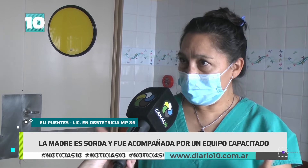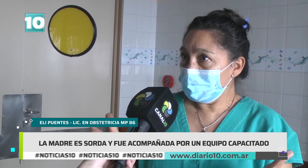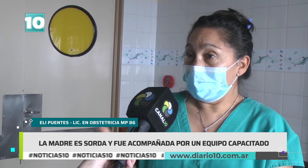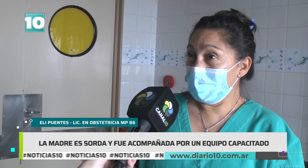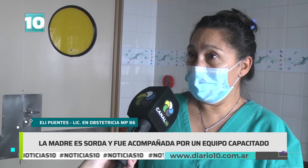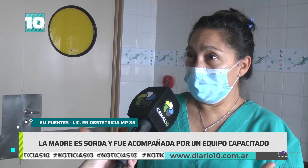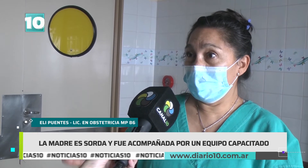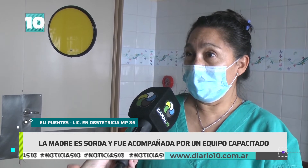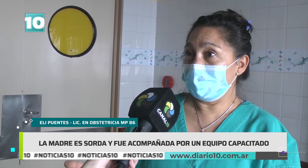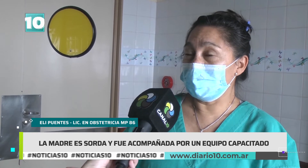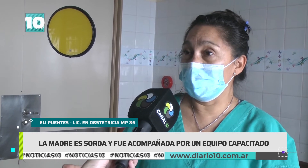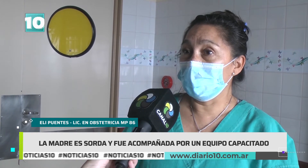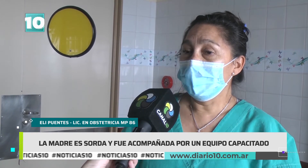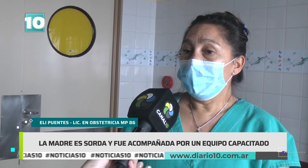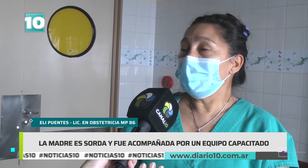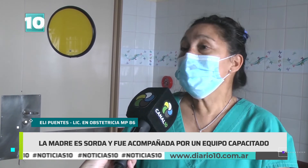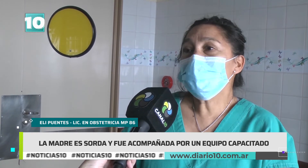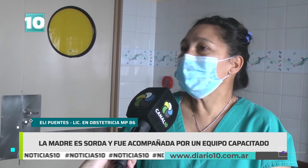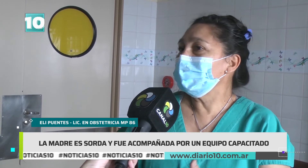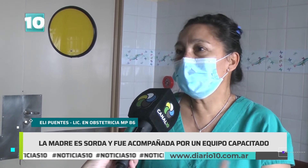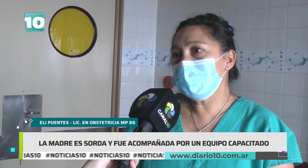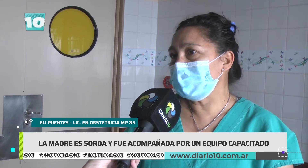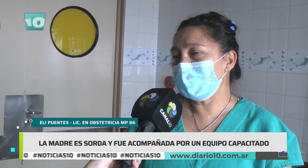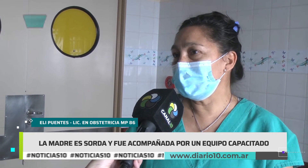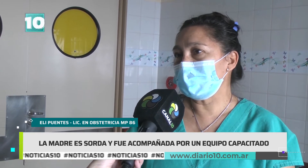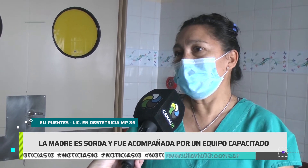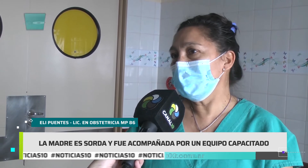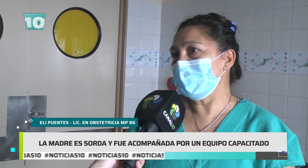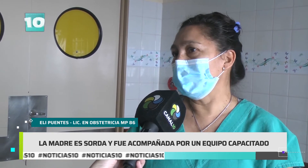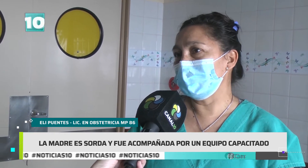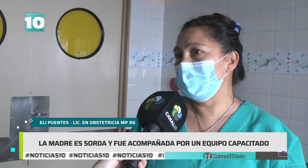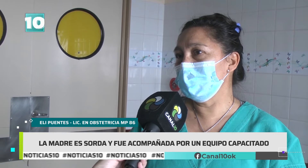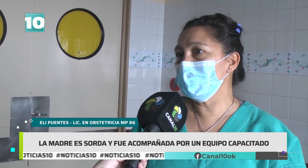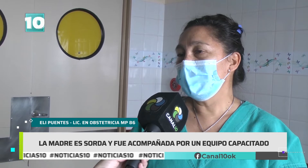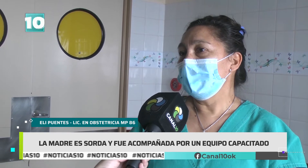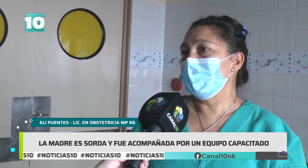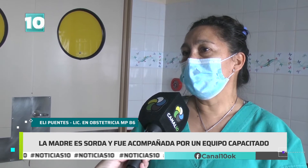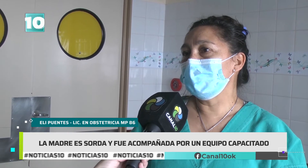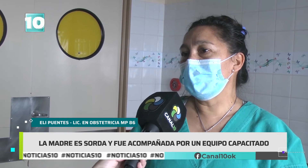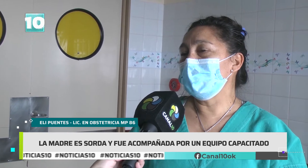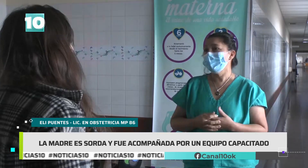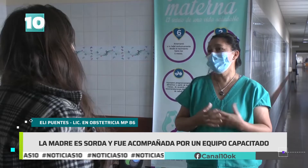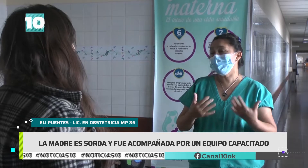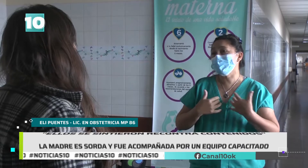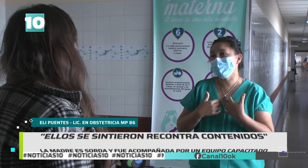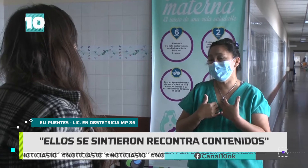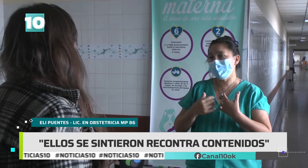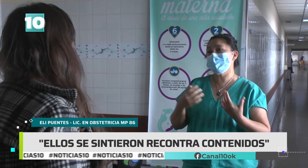básicas que vamos aprendiendo para salud. Y ellos se sintieron, la verdad, que recontra contenidos y ellos mismos nos